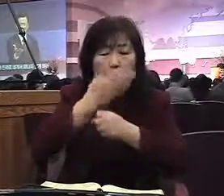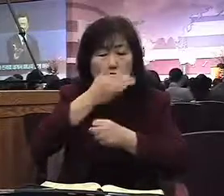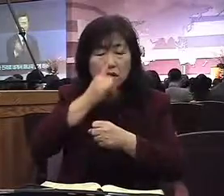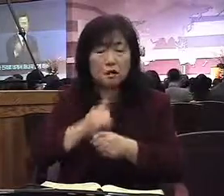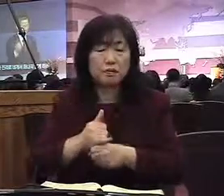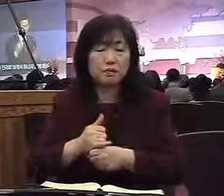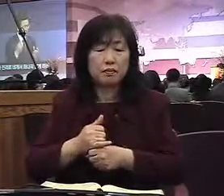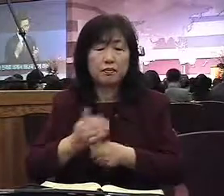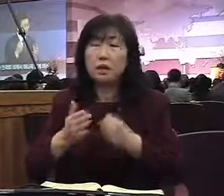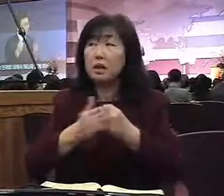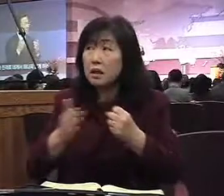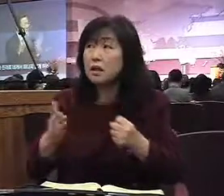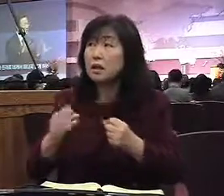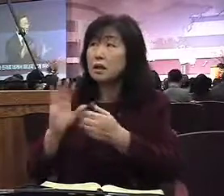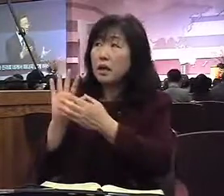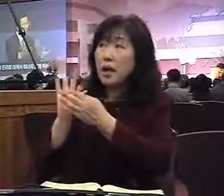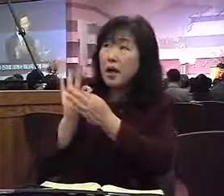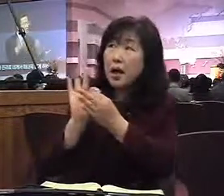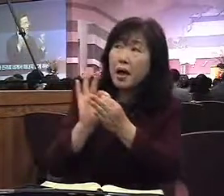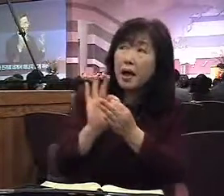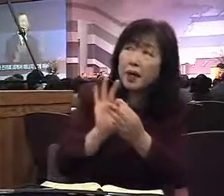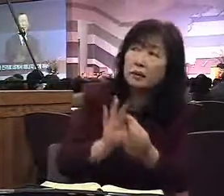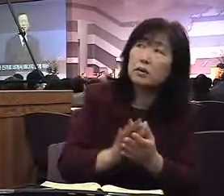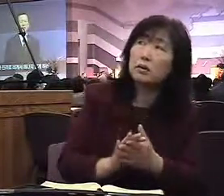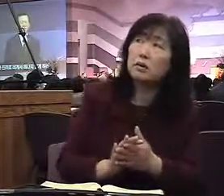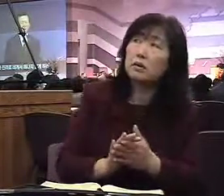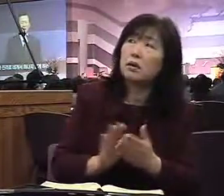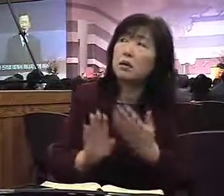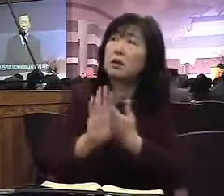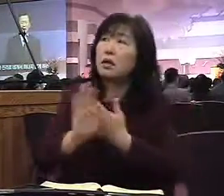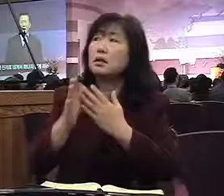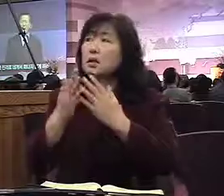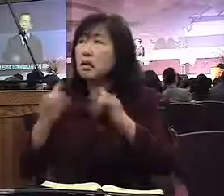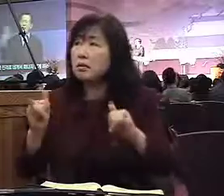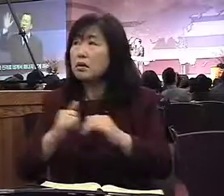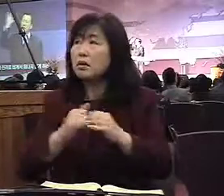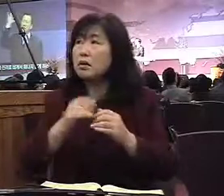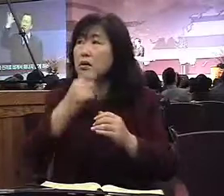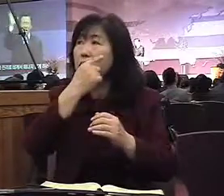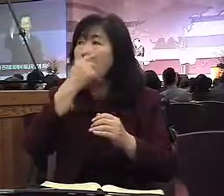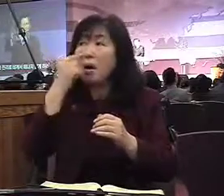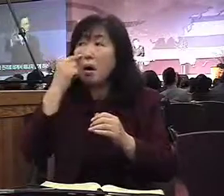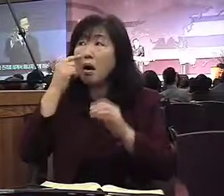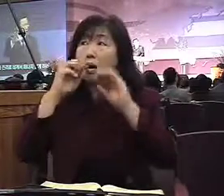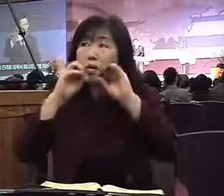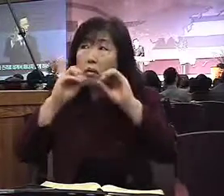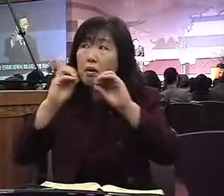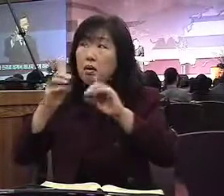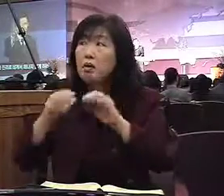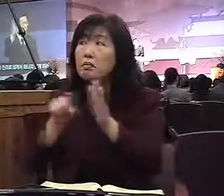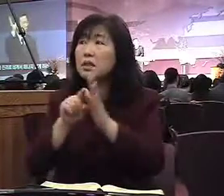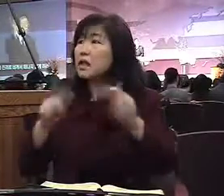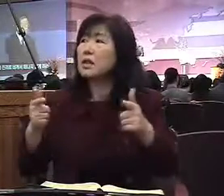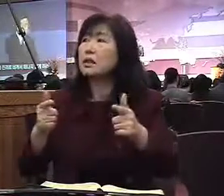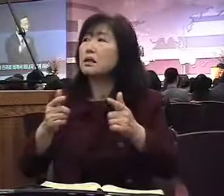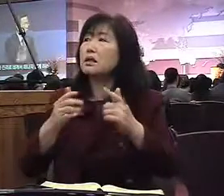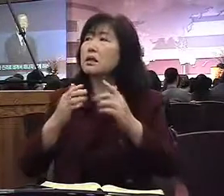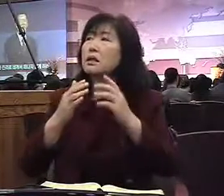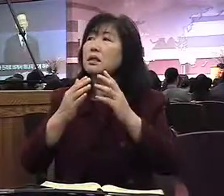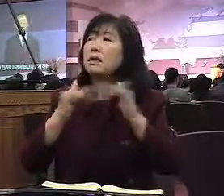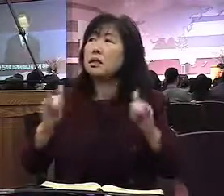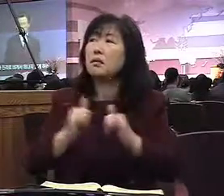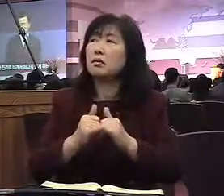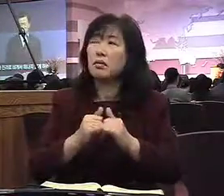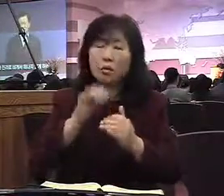그렇죠? 그래서 계속해서 이것을 다른 사람들에게 증거할 때 안 믿는 사람들은 하나님을 몰라요. 본 적도